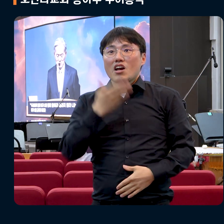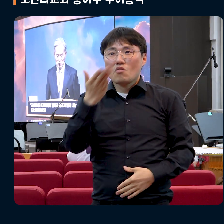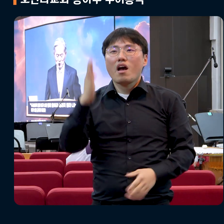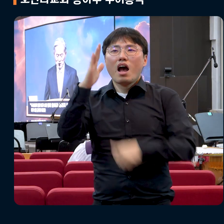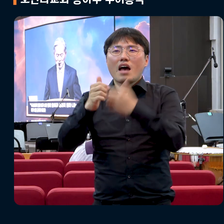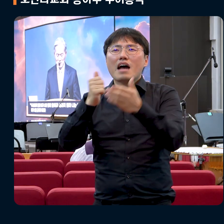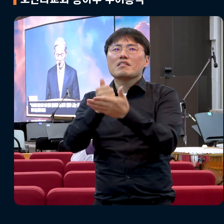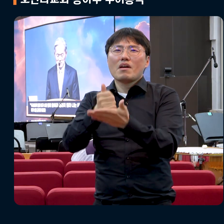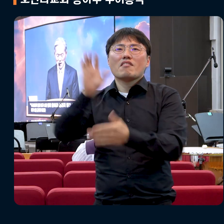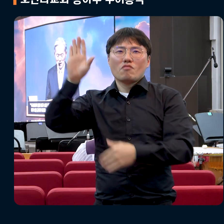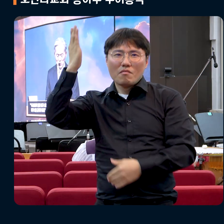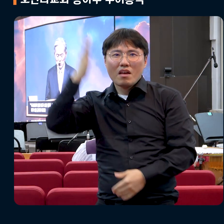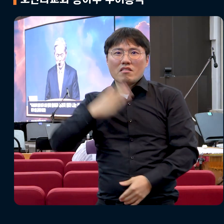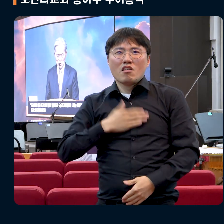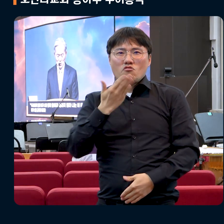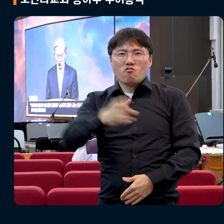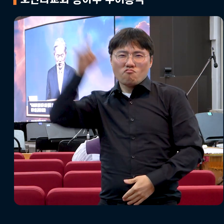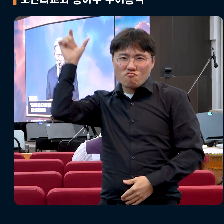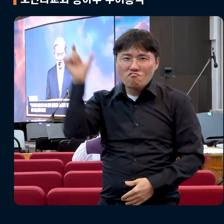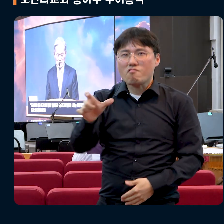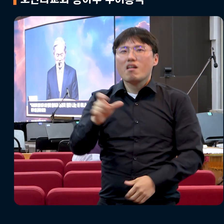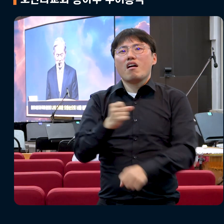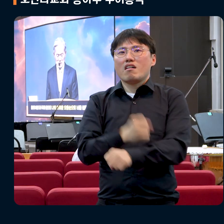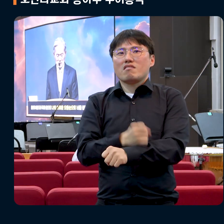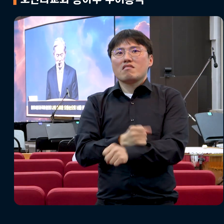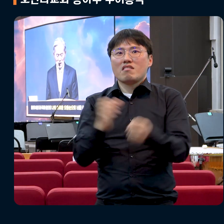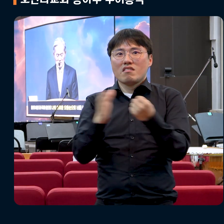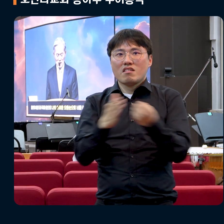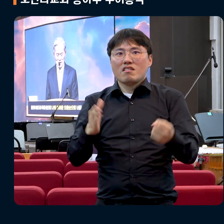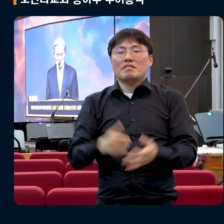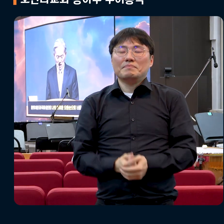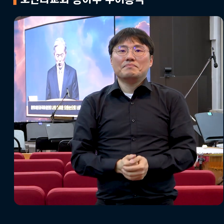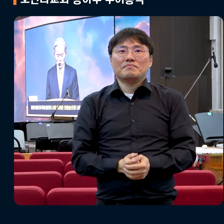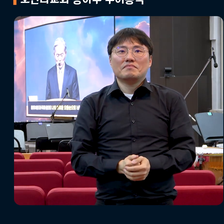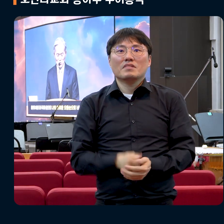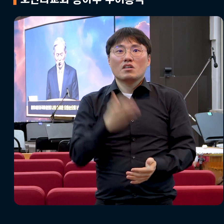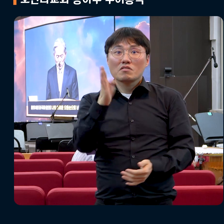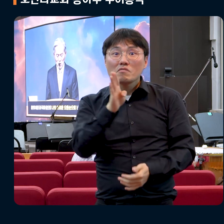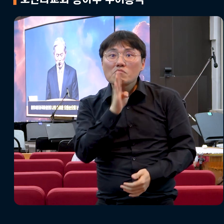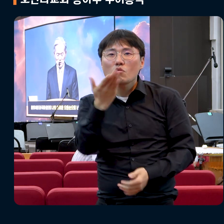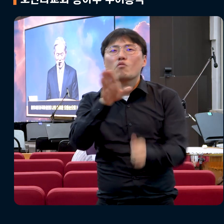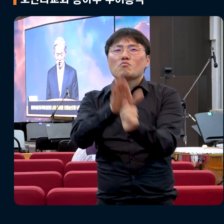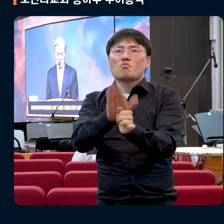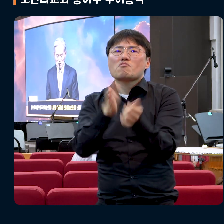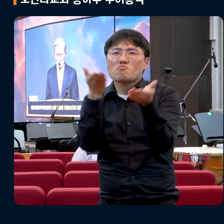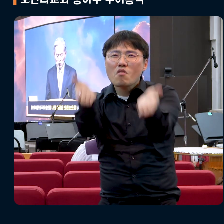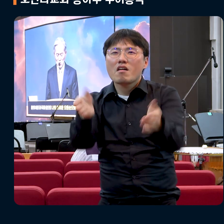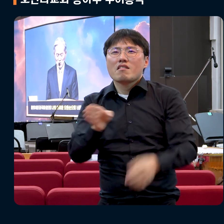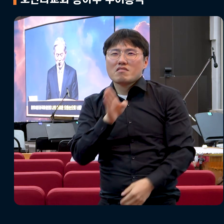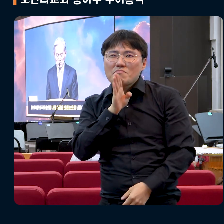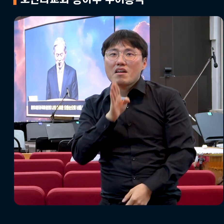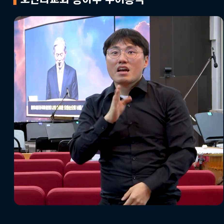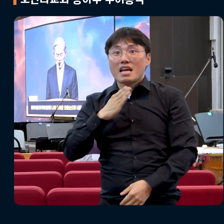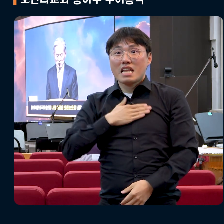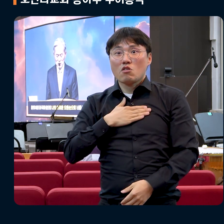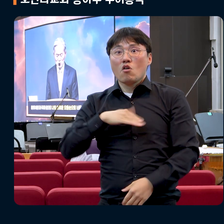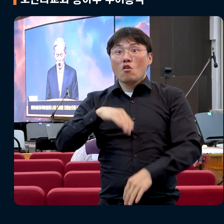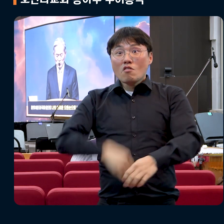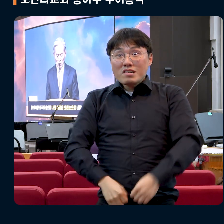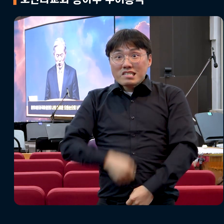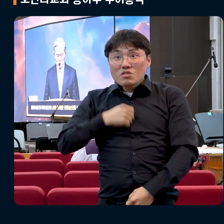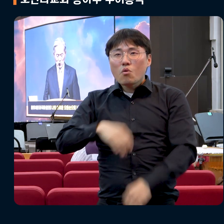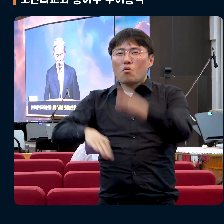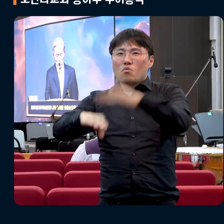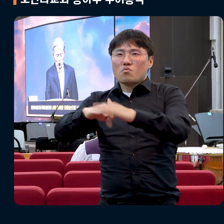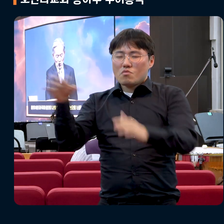내 하나님이 됨이라. 내가 너를 굳세게 하리라. 참으로 너를 도와주리라. 참으로 나의